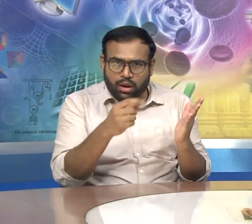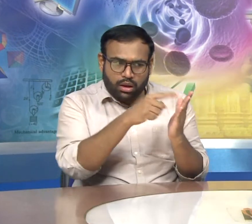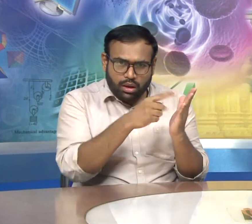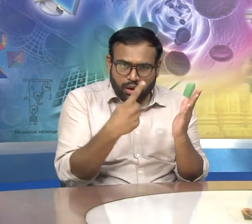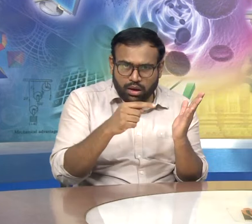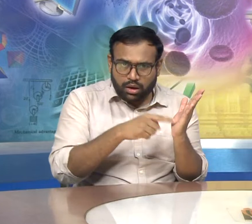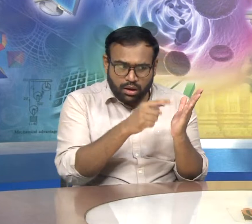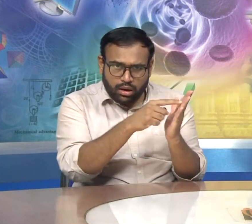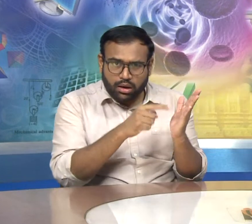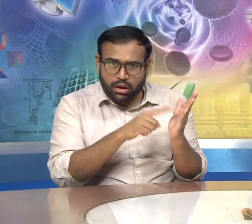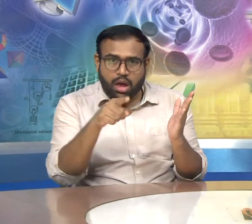anticipation